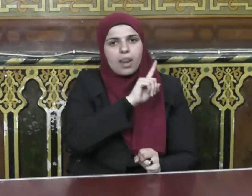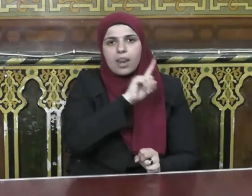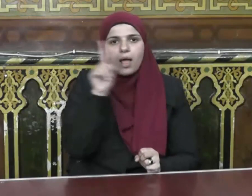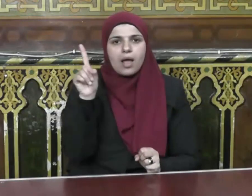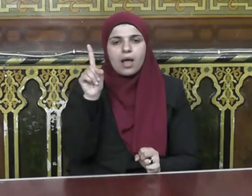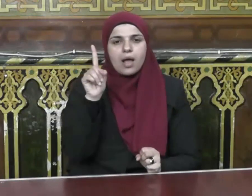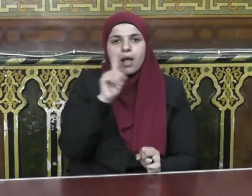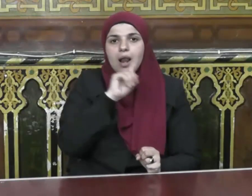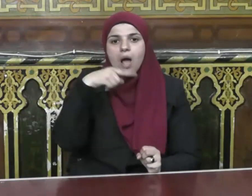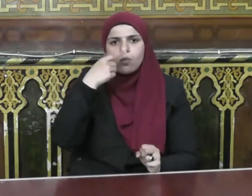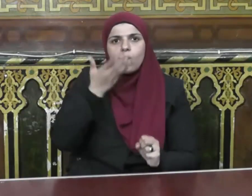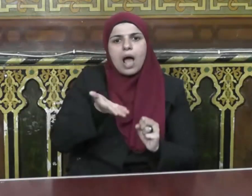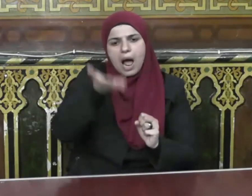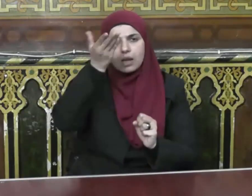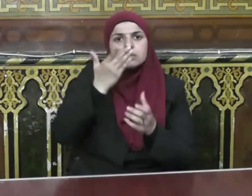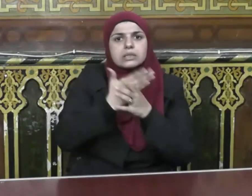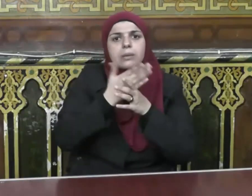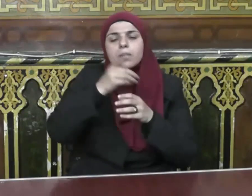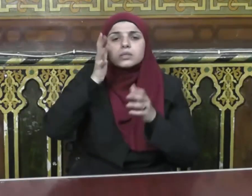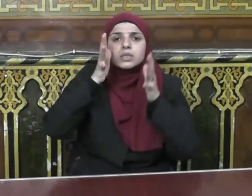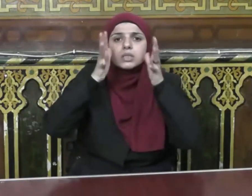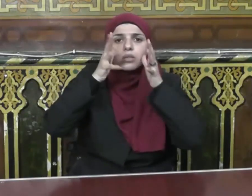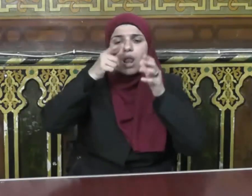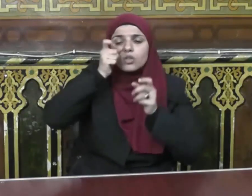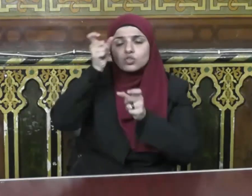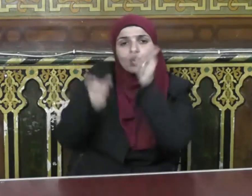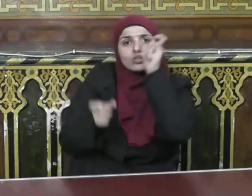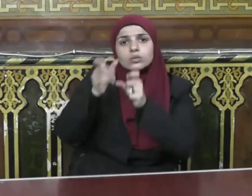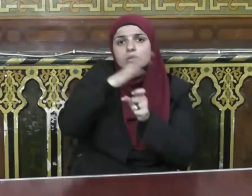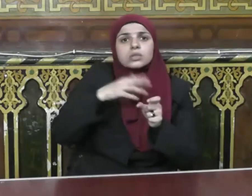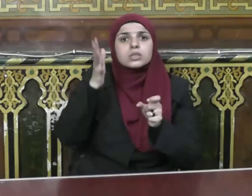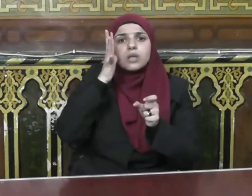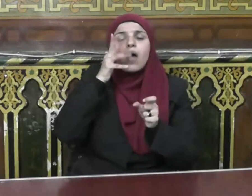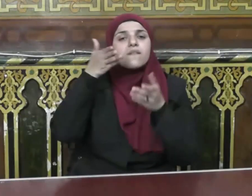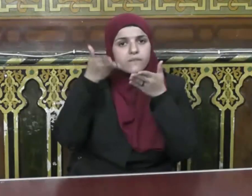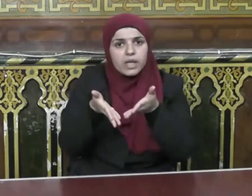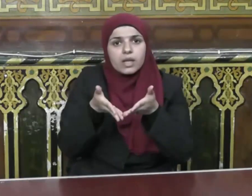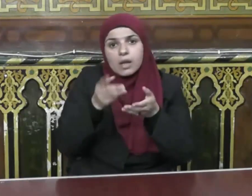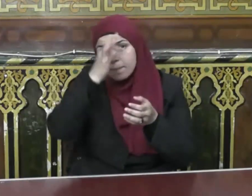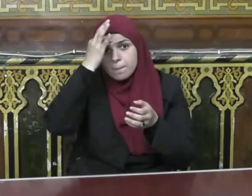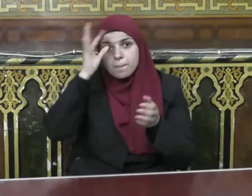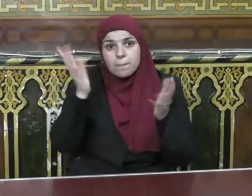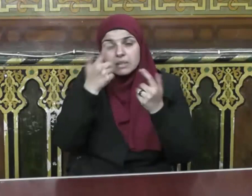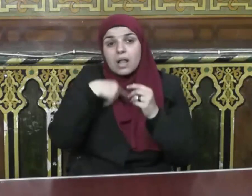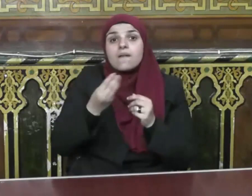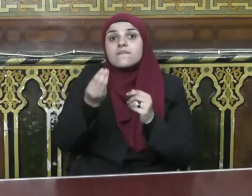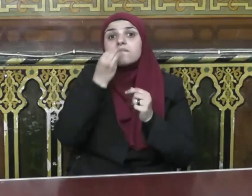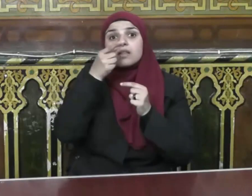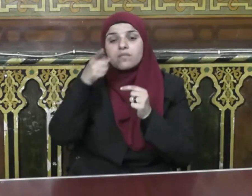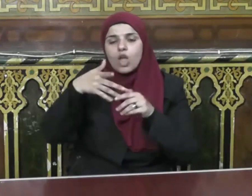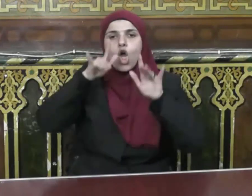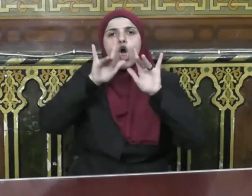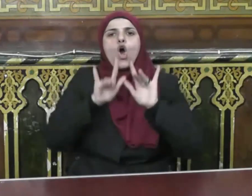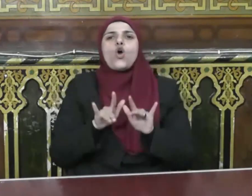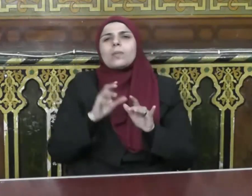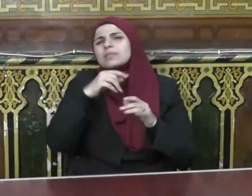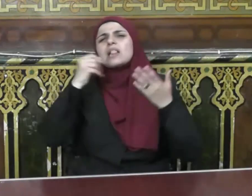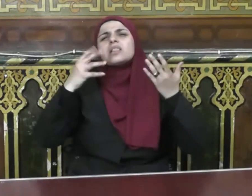حلوه، ليصلي أحدكم نشاطه، فإذا فتر فليقعد. وعن جابر